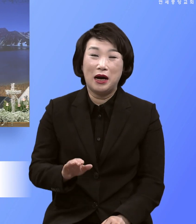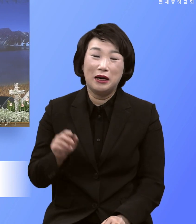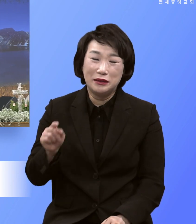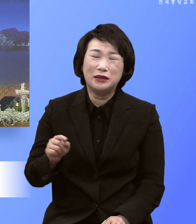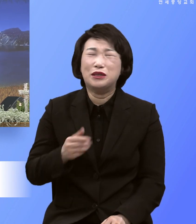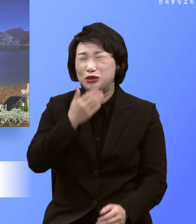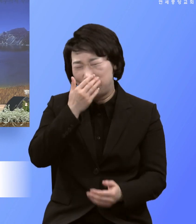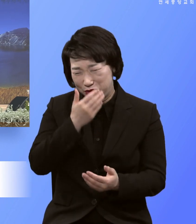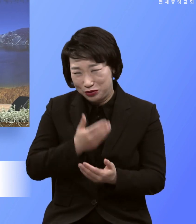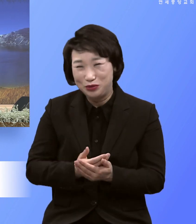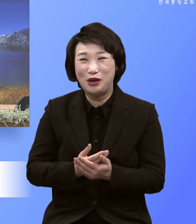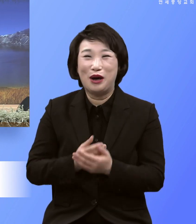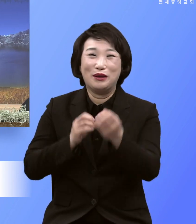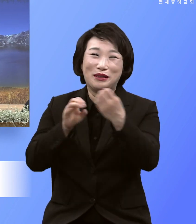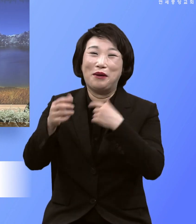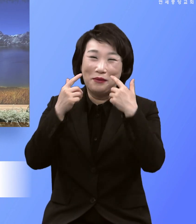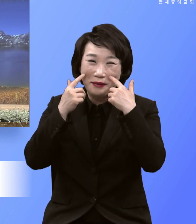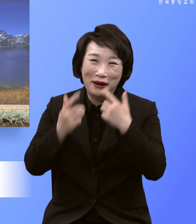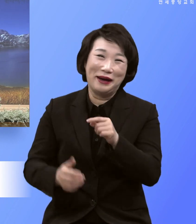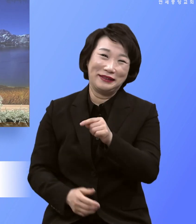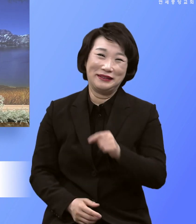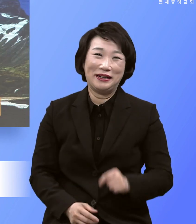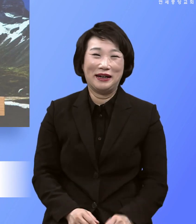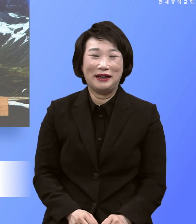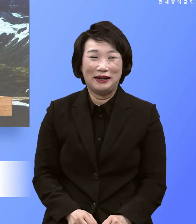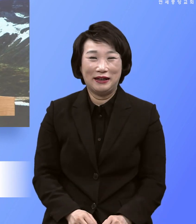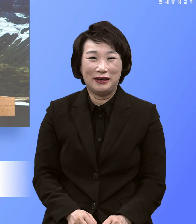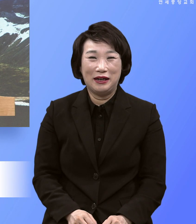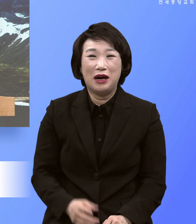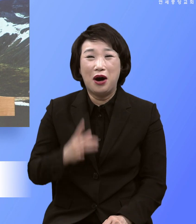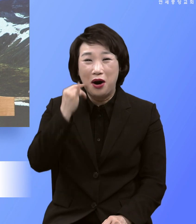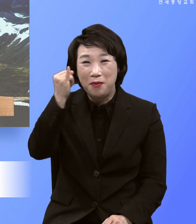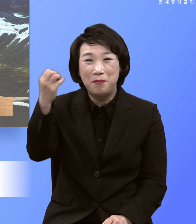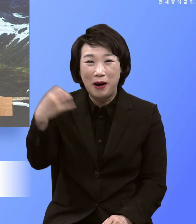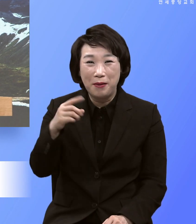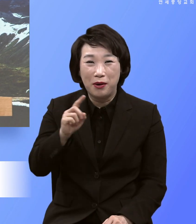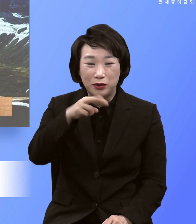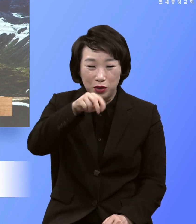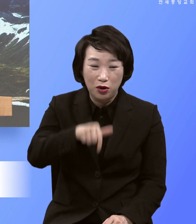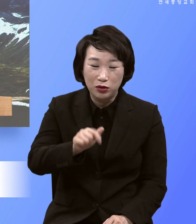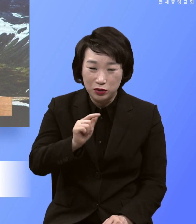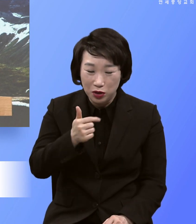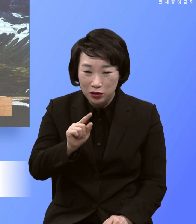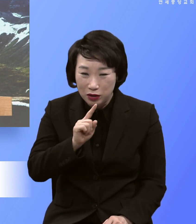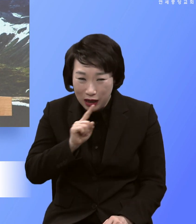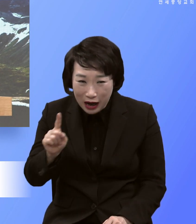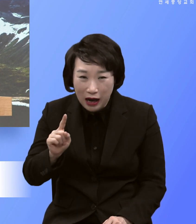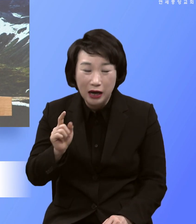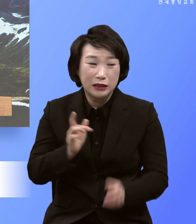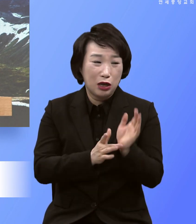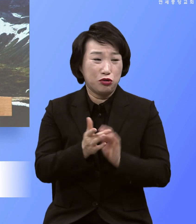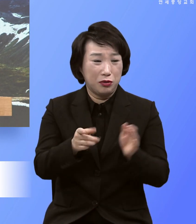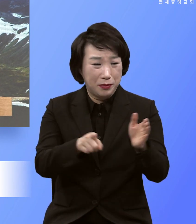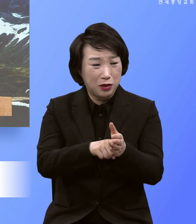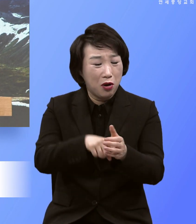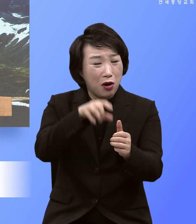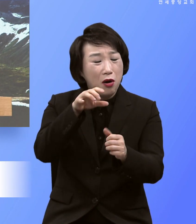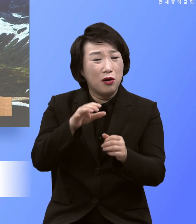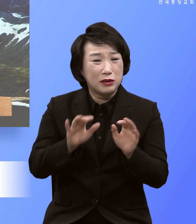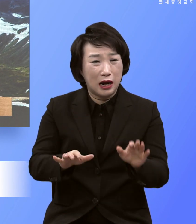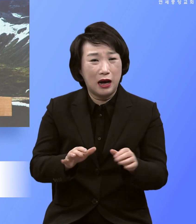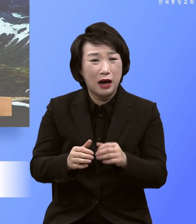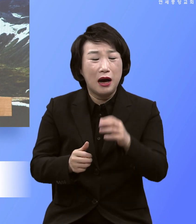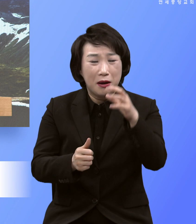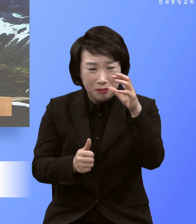얼마나 중요한 명담인가 보세요. 석전아, 예수 믿고 핍박받고 매맞고